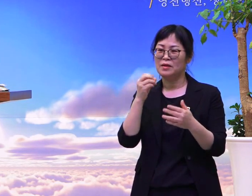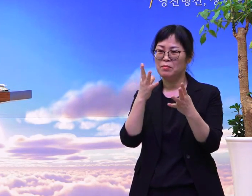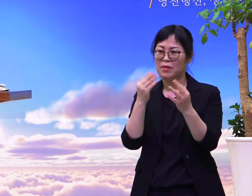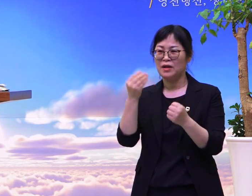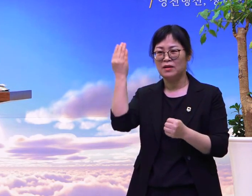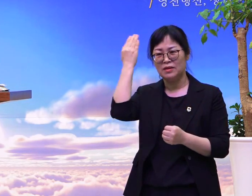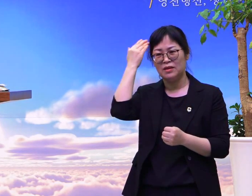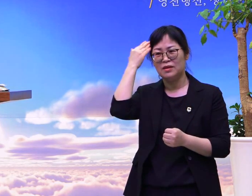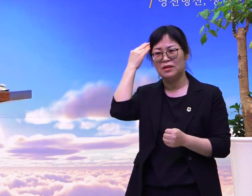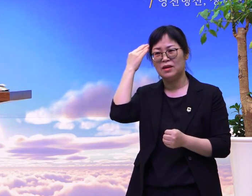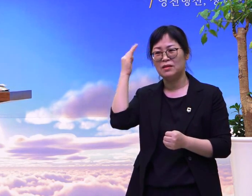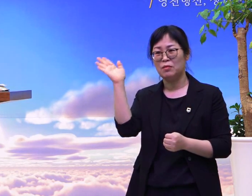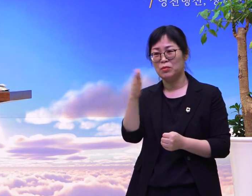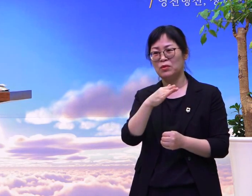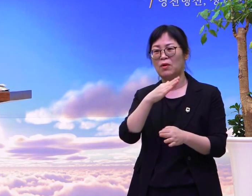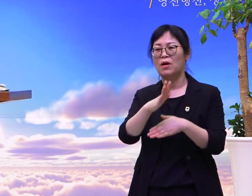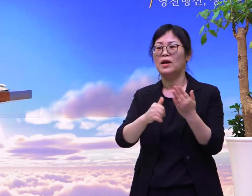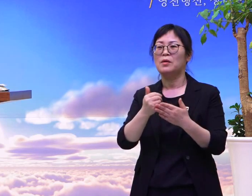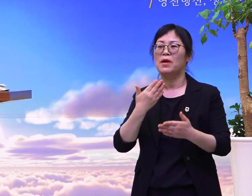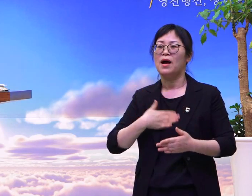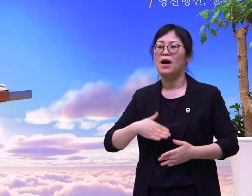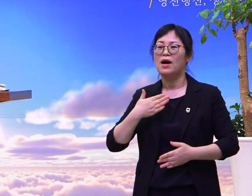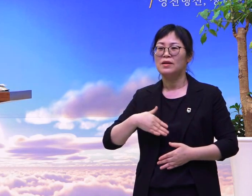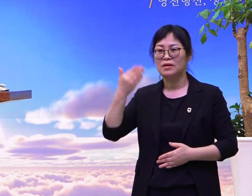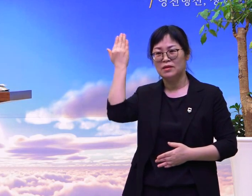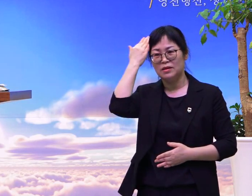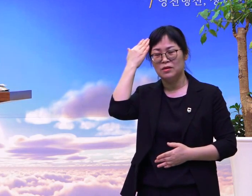하나님을 아는 지식으로 바뀔 수 있을까요?